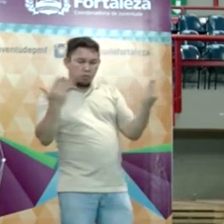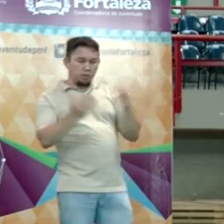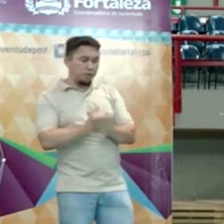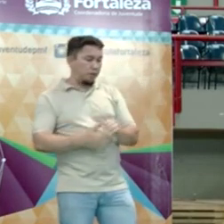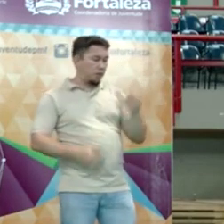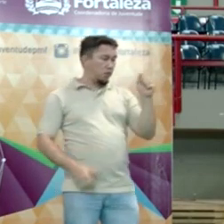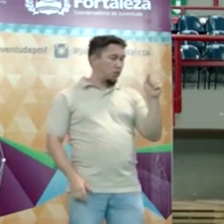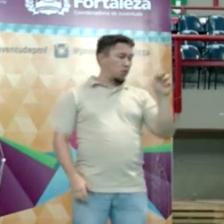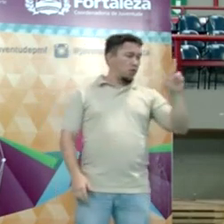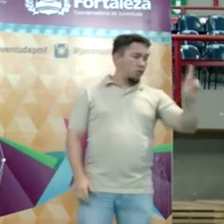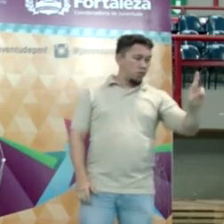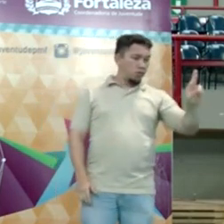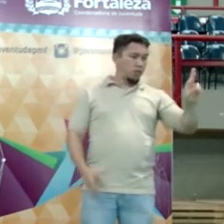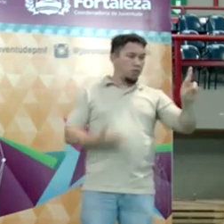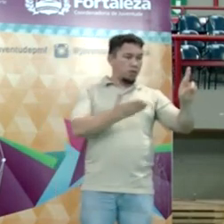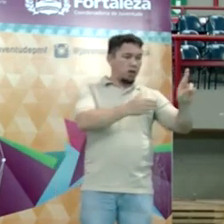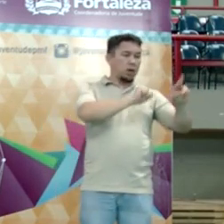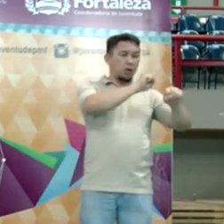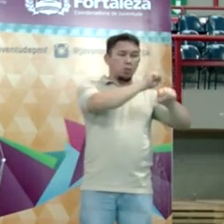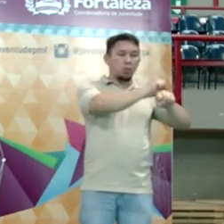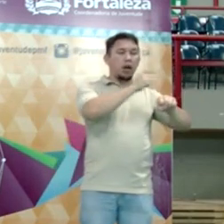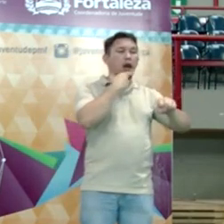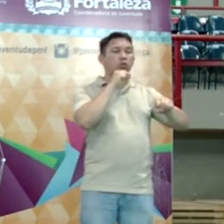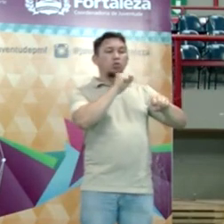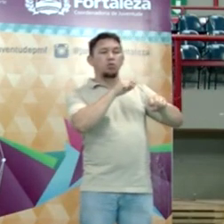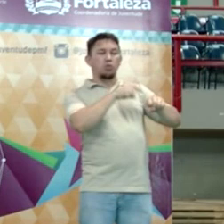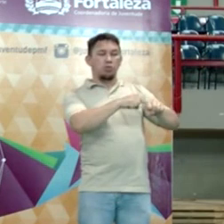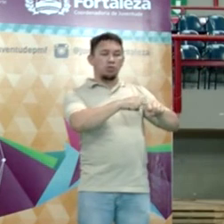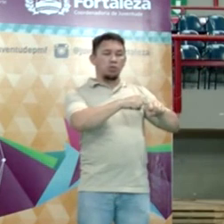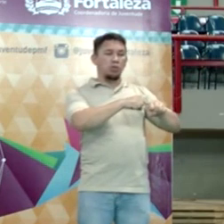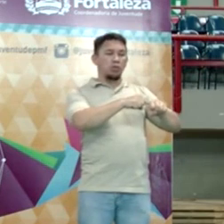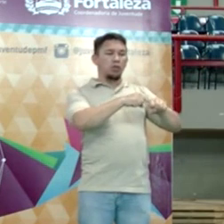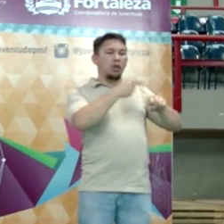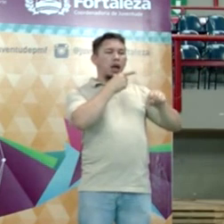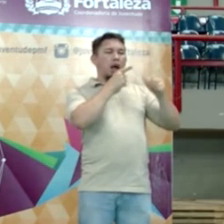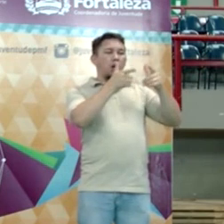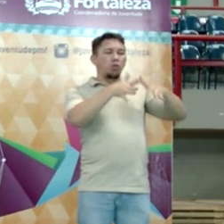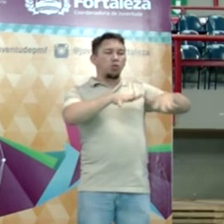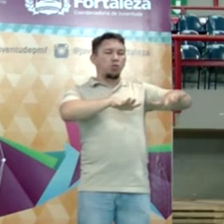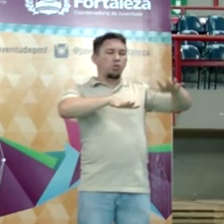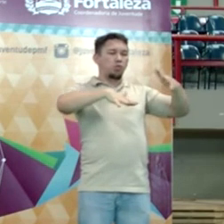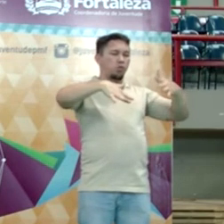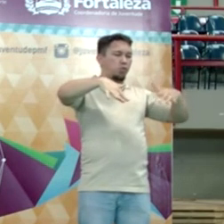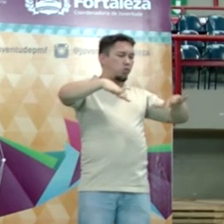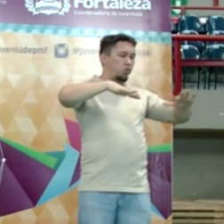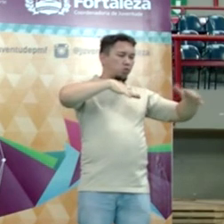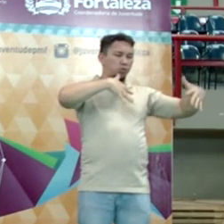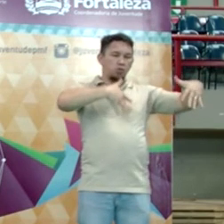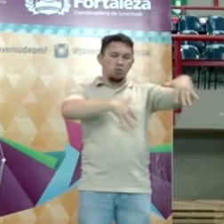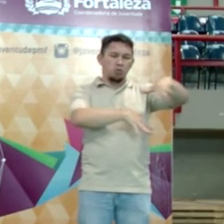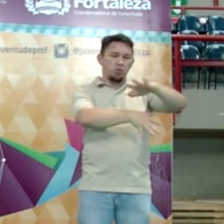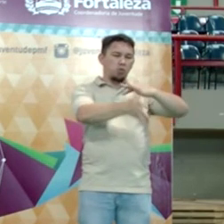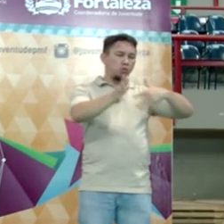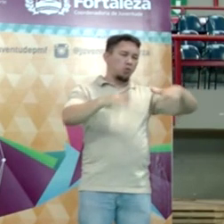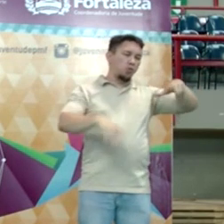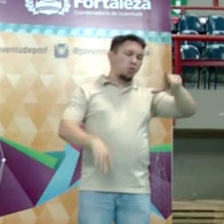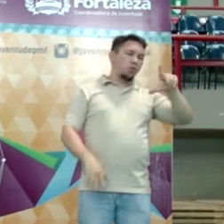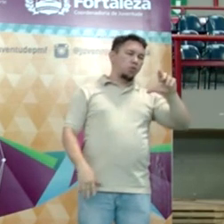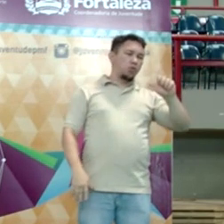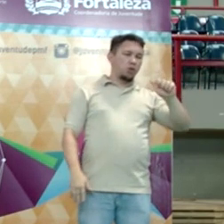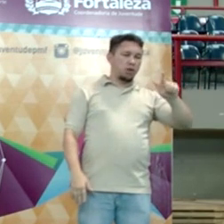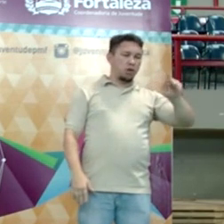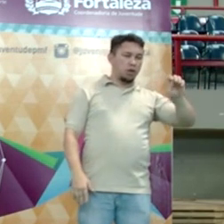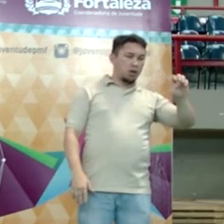ar parado seria o quê? Os lagos. Que os lagos têm água